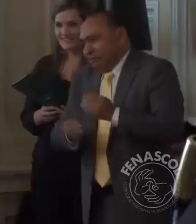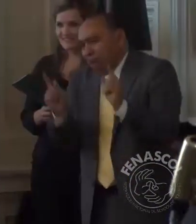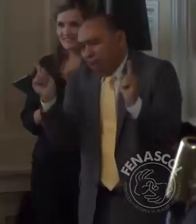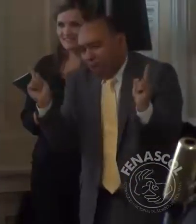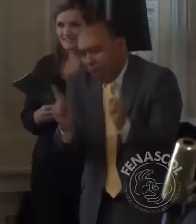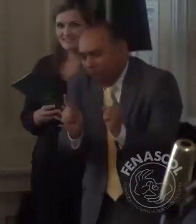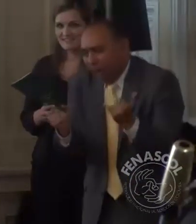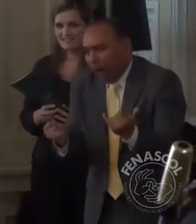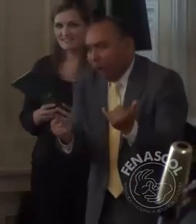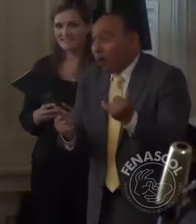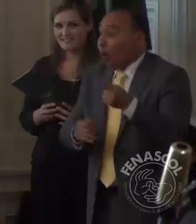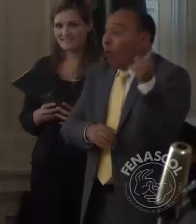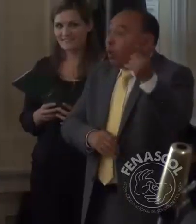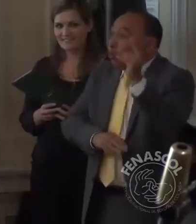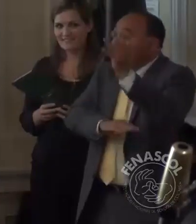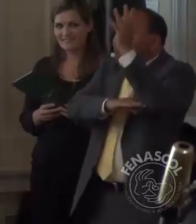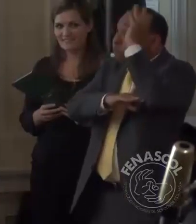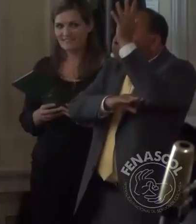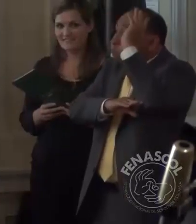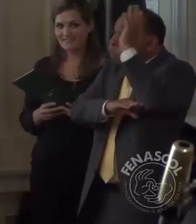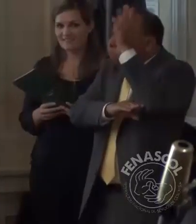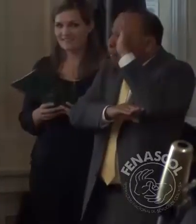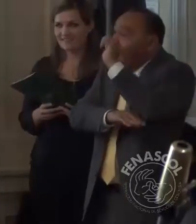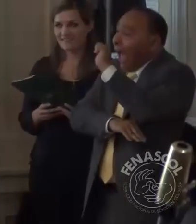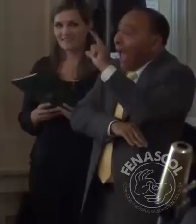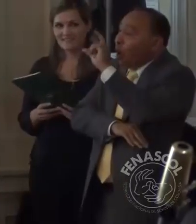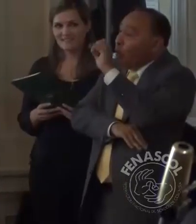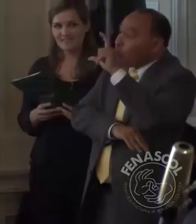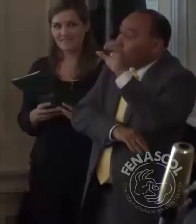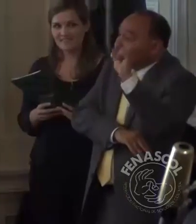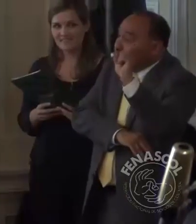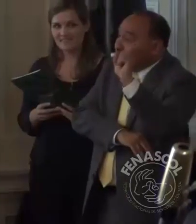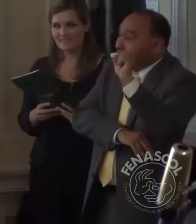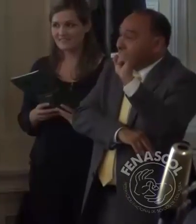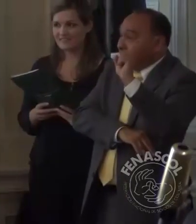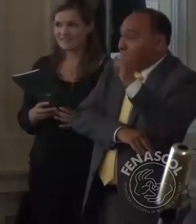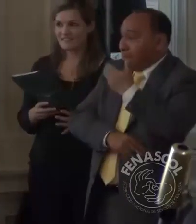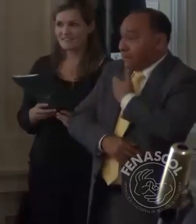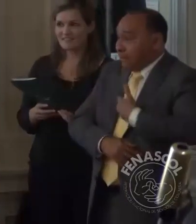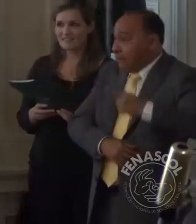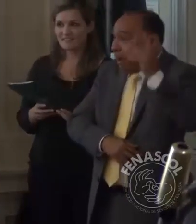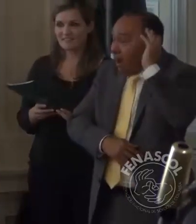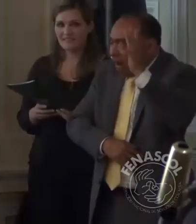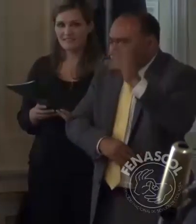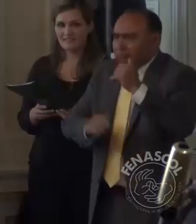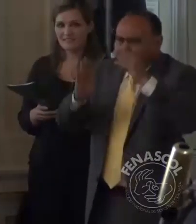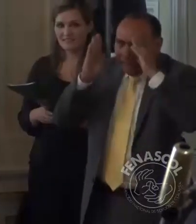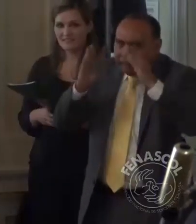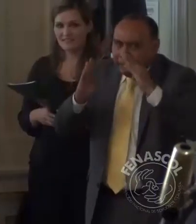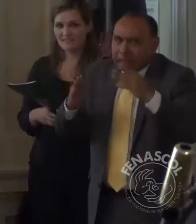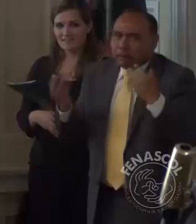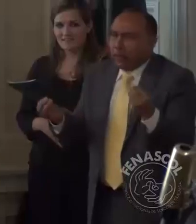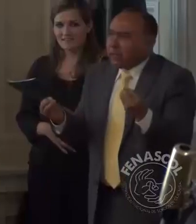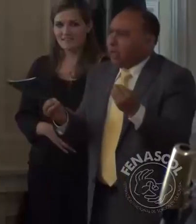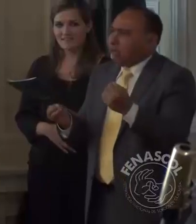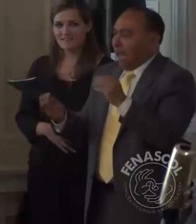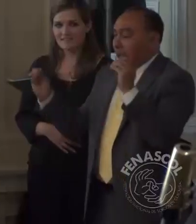Y le aconsejo al señor presidente algo muy breve, que en el momento de las alocuciones